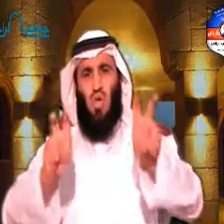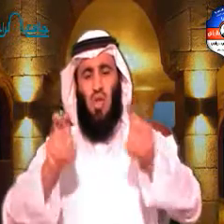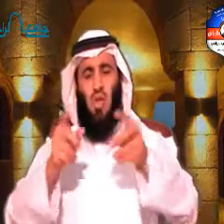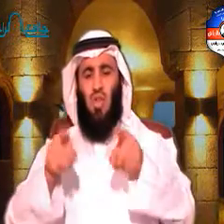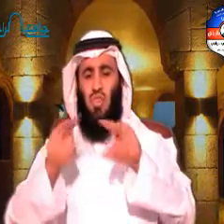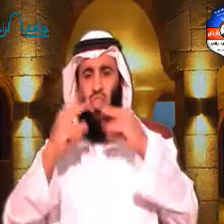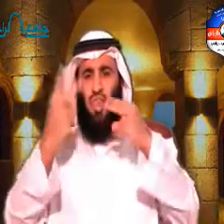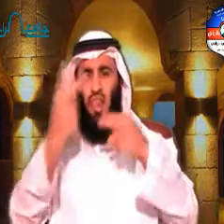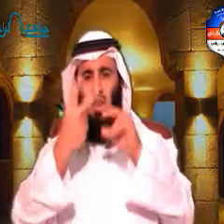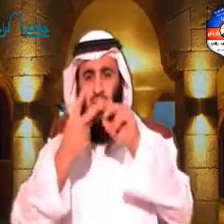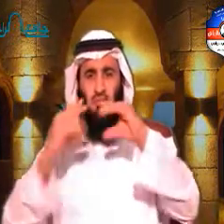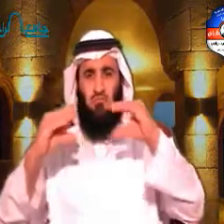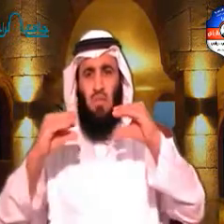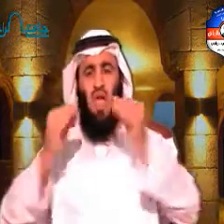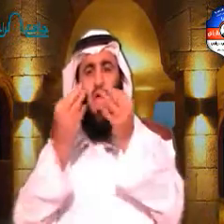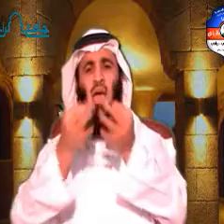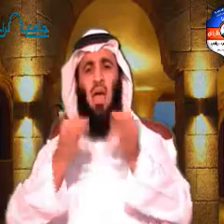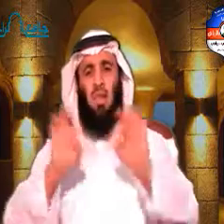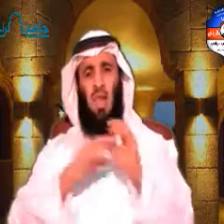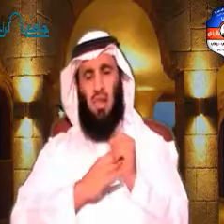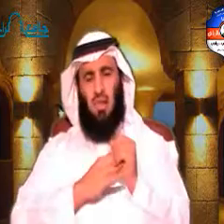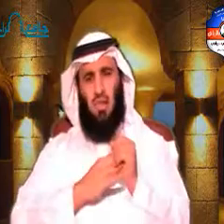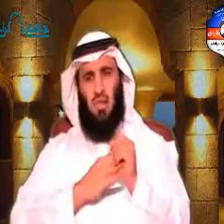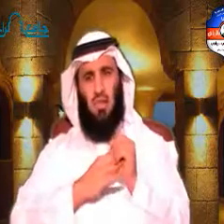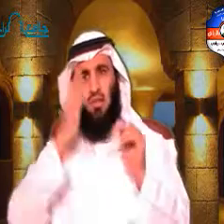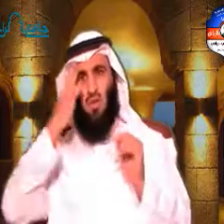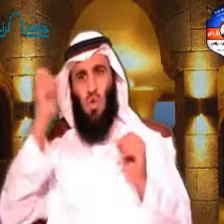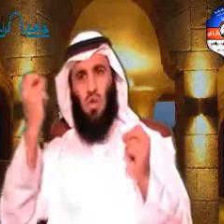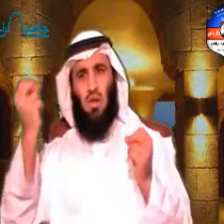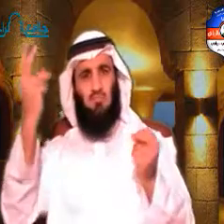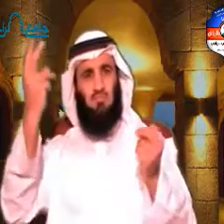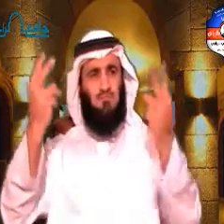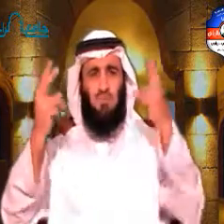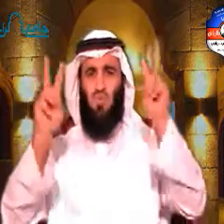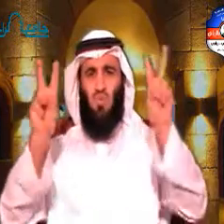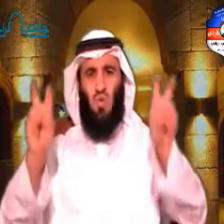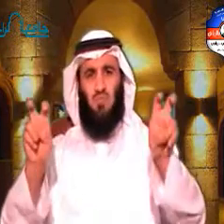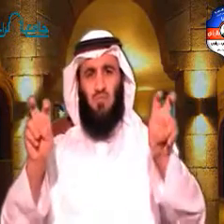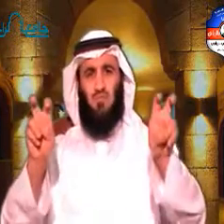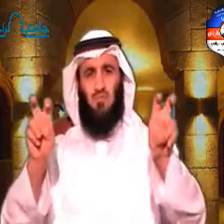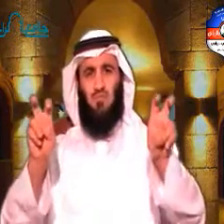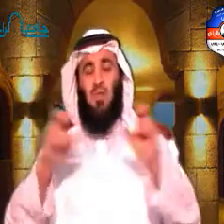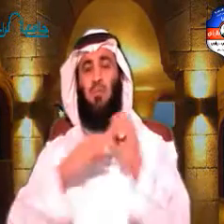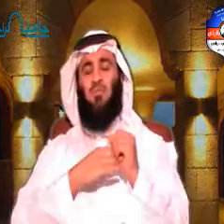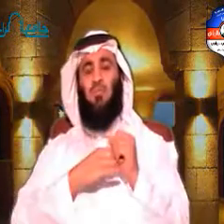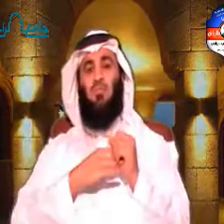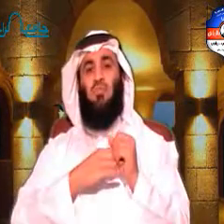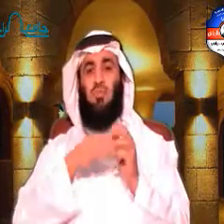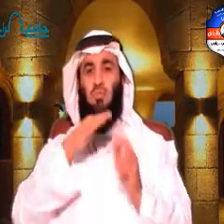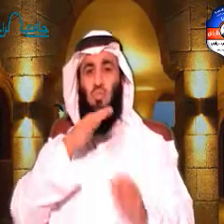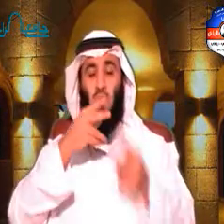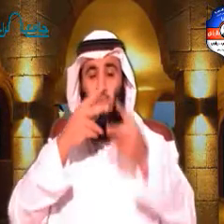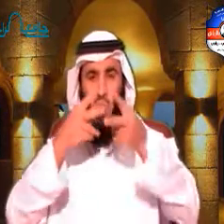قولا لمستدرك يشرع في دين الله ما لم يأذن به الله ولا رسوله صلى الله